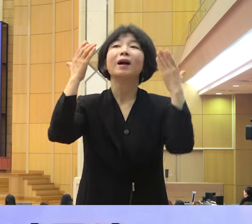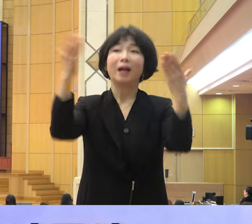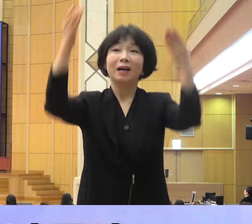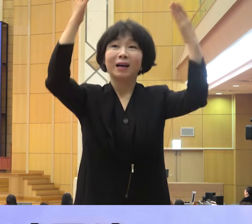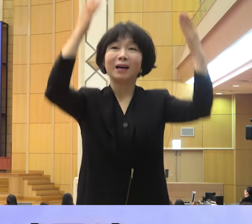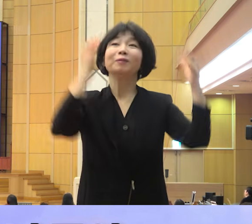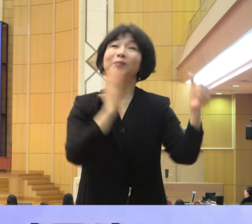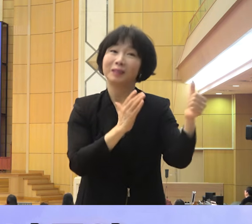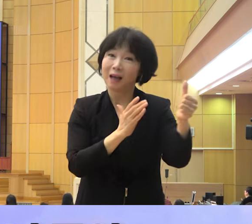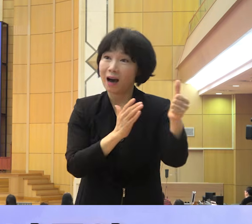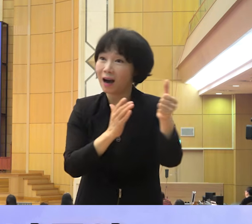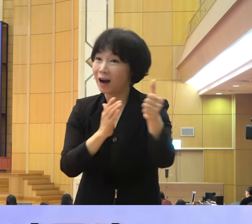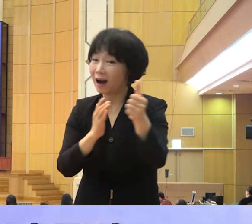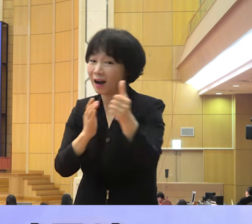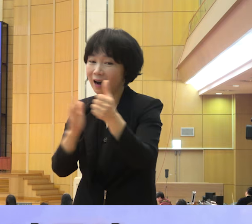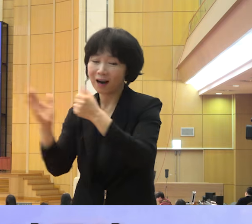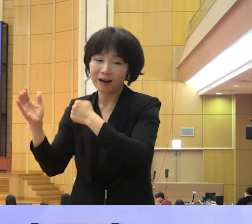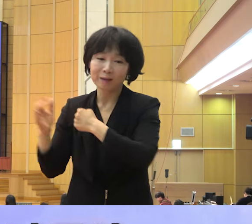찬송합시다.